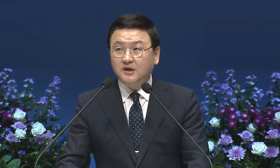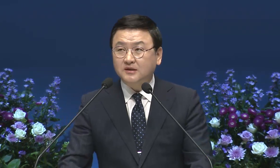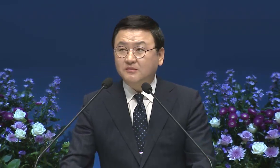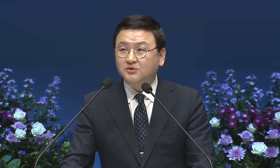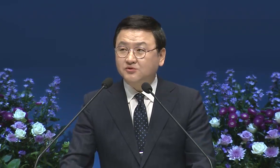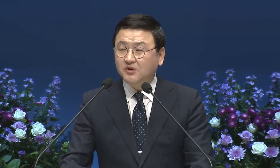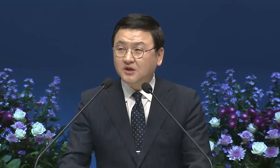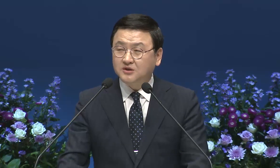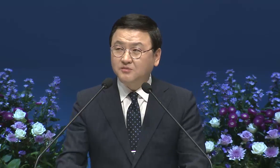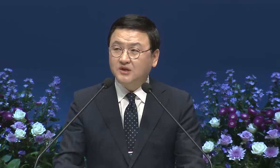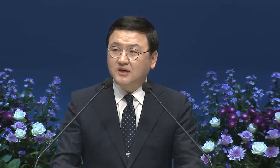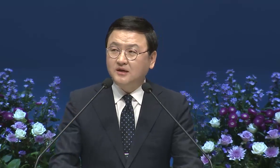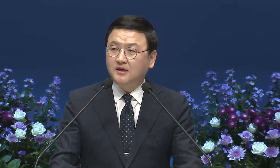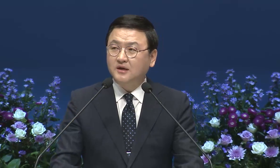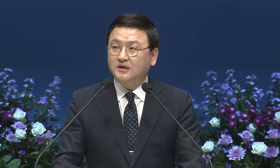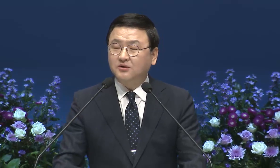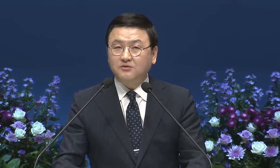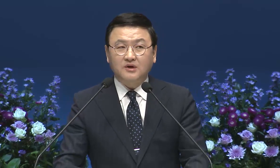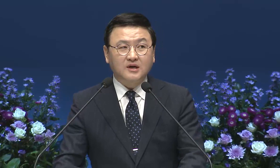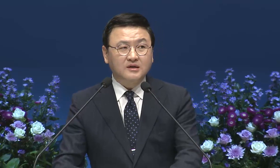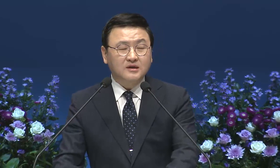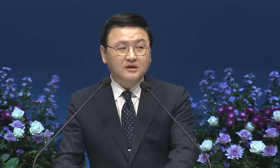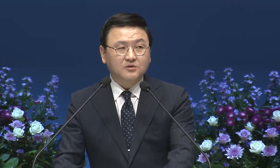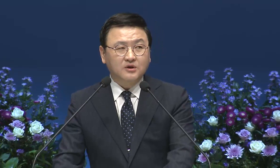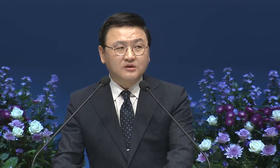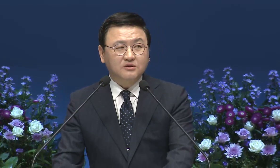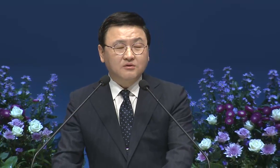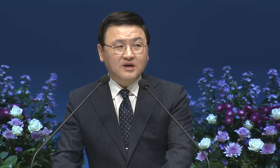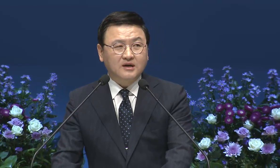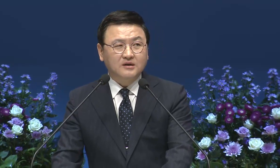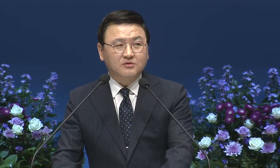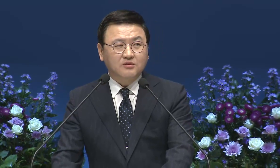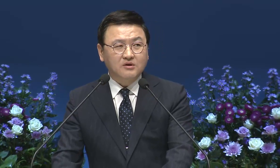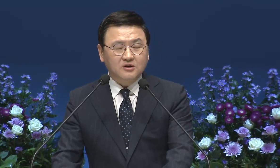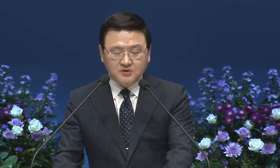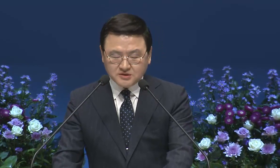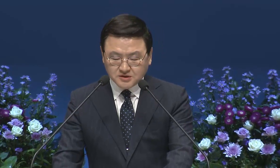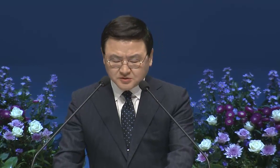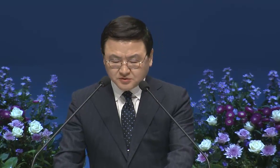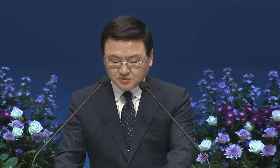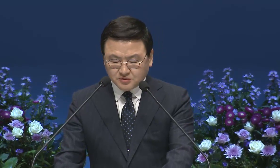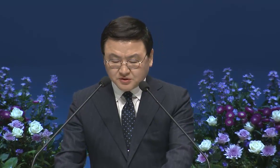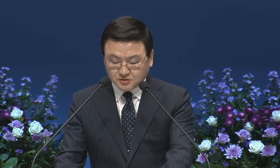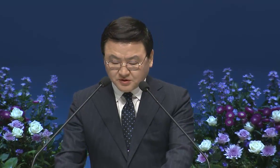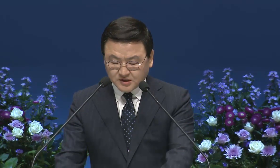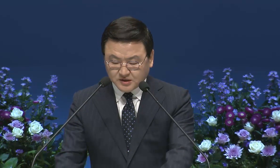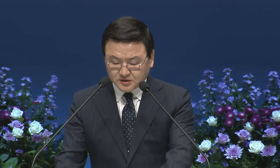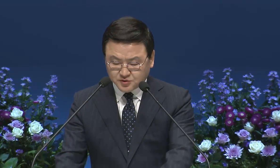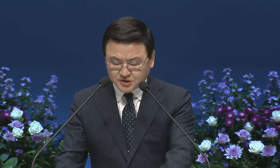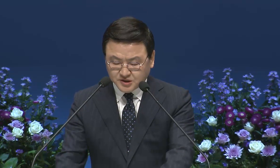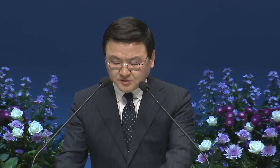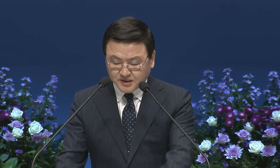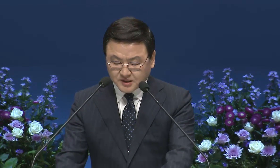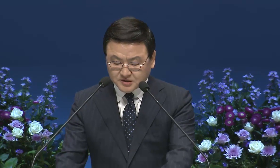전도 집회에 참석 중에 계십니다. 사역과 또 일정과 또 건강을 위해서 계속적으로 기도해 주시기